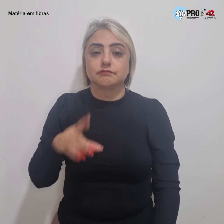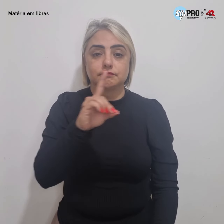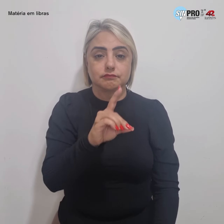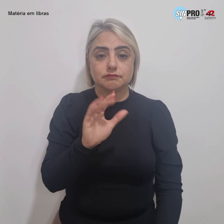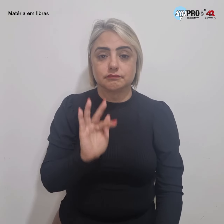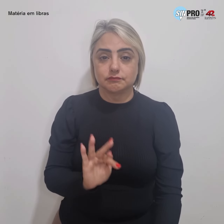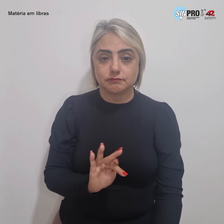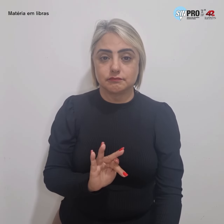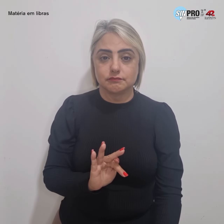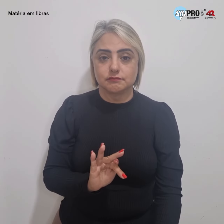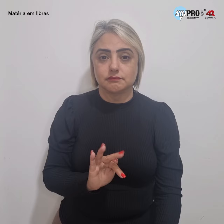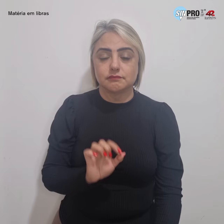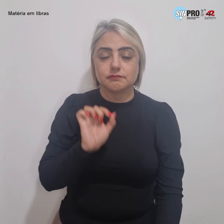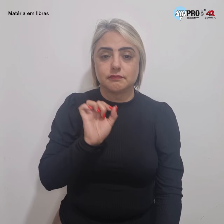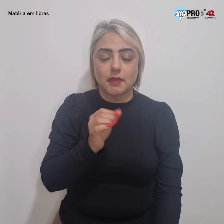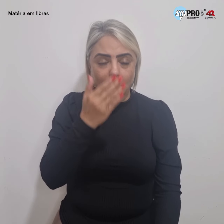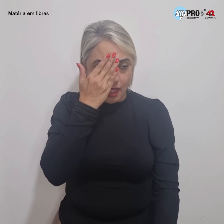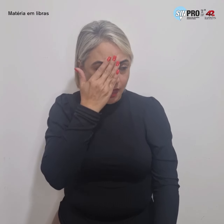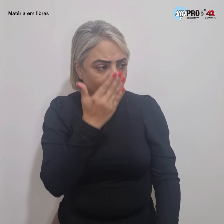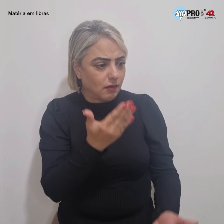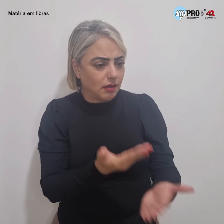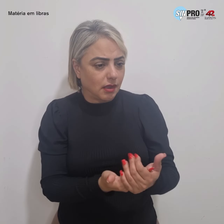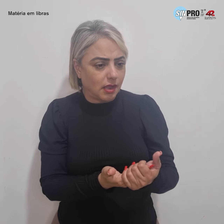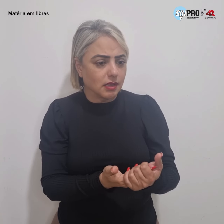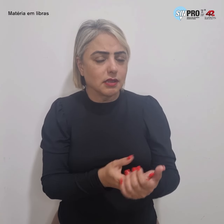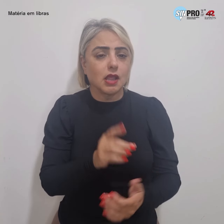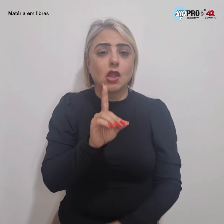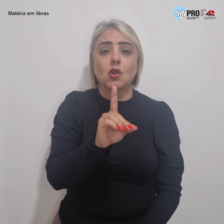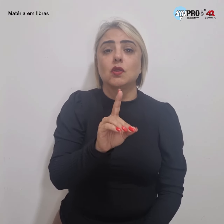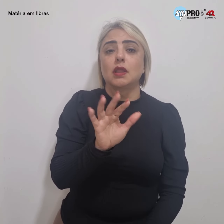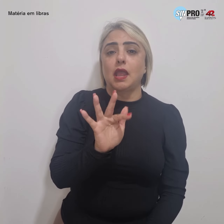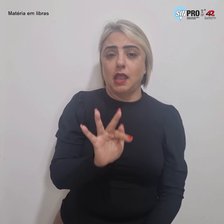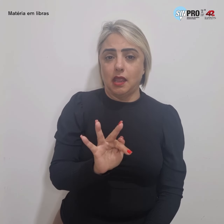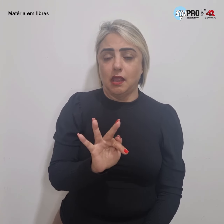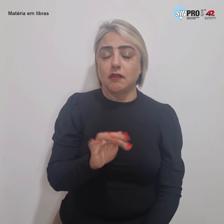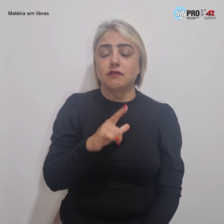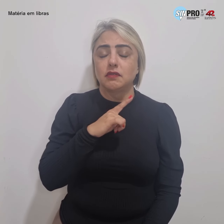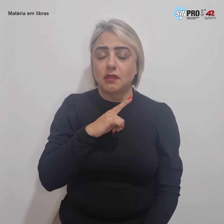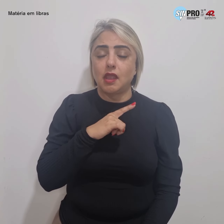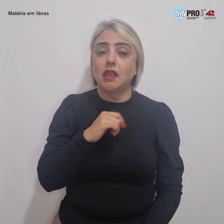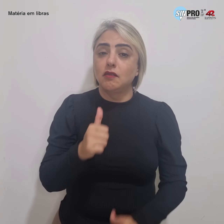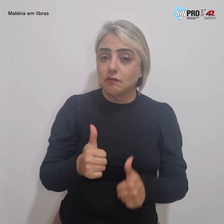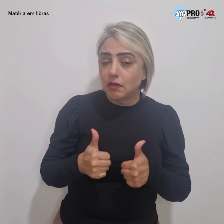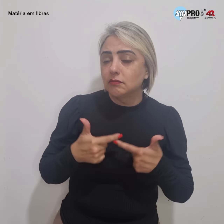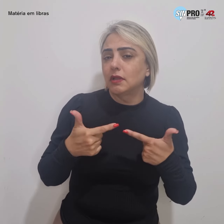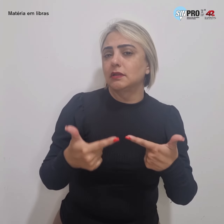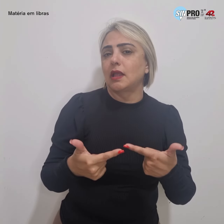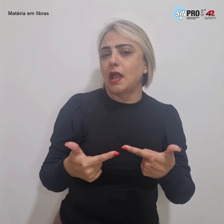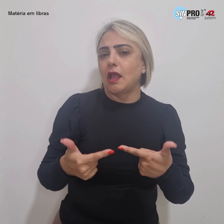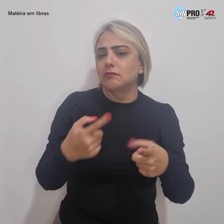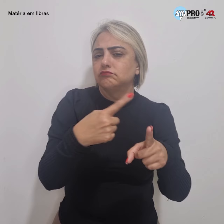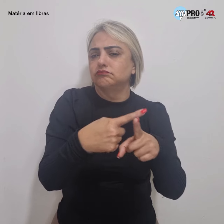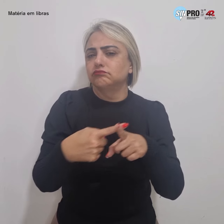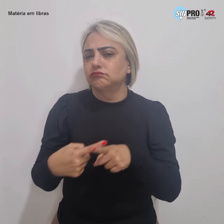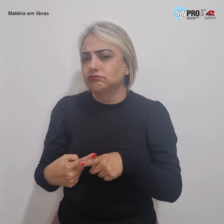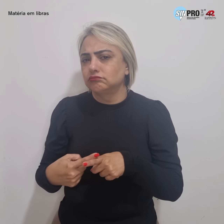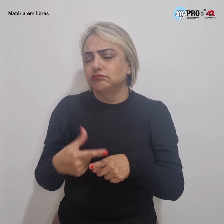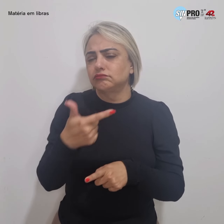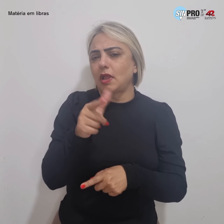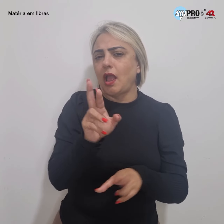Federal. Reconhece-se que o Distrito Federal possui vantagens competitivas em relação